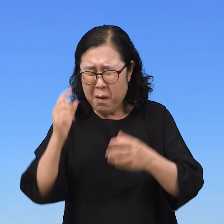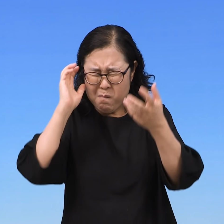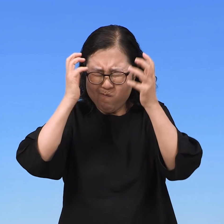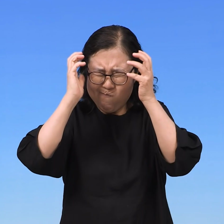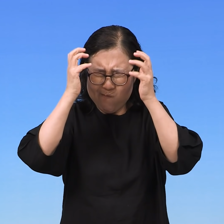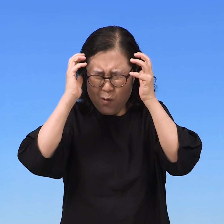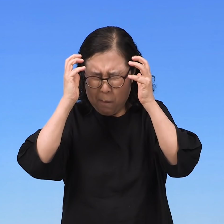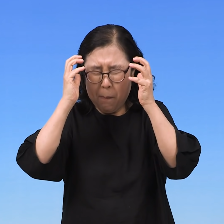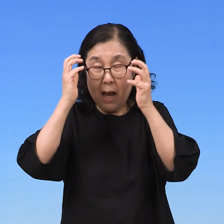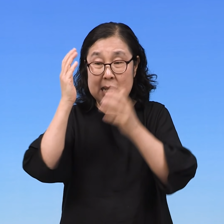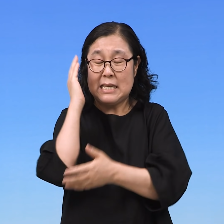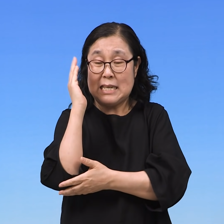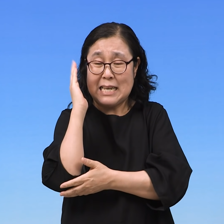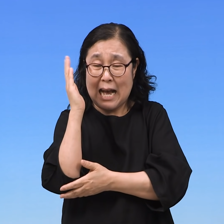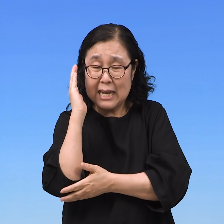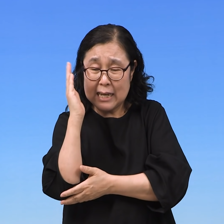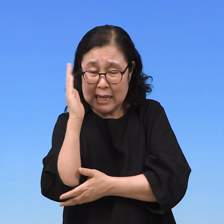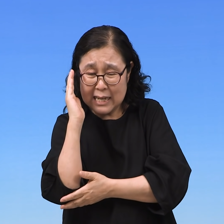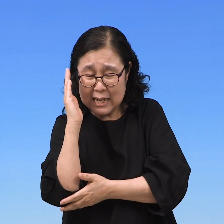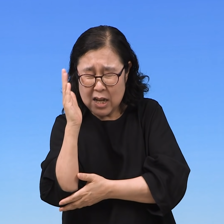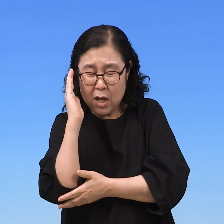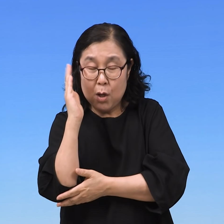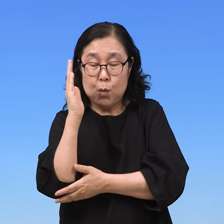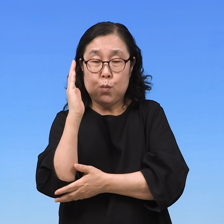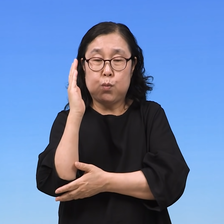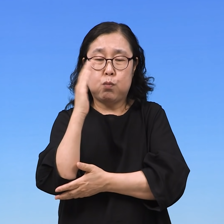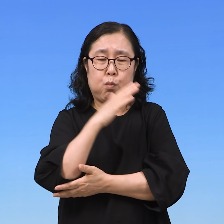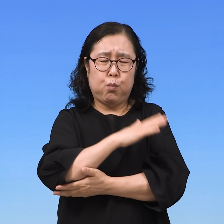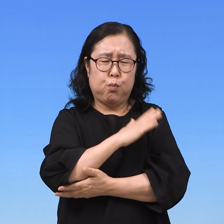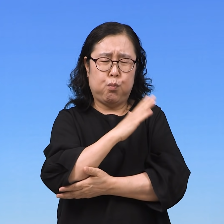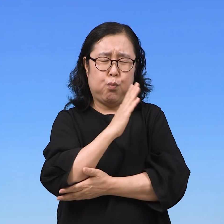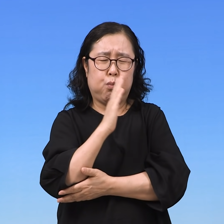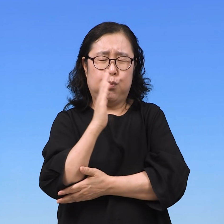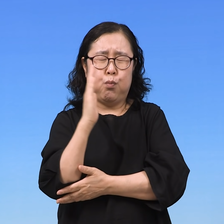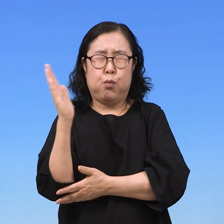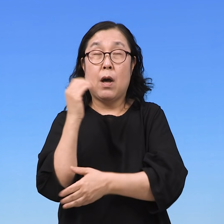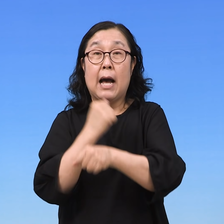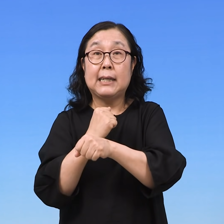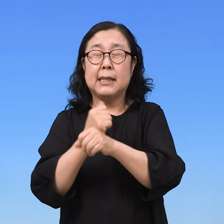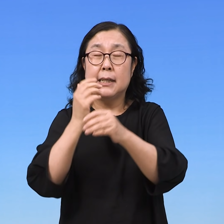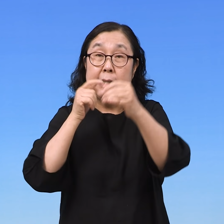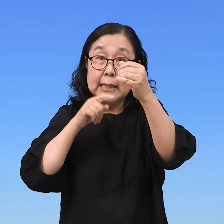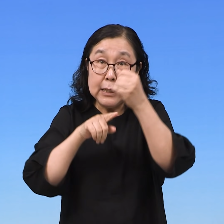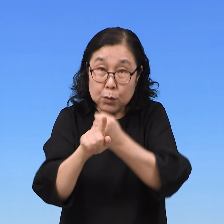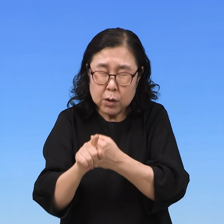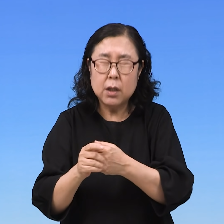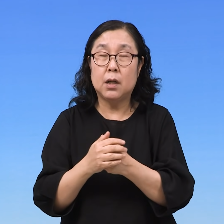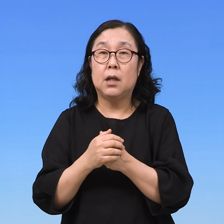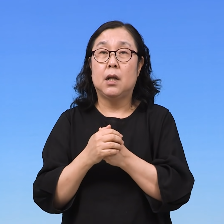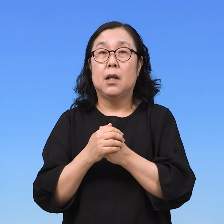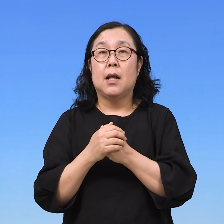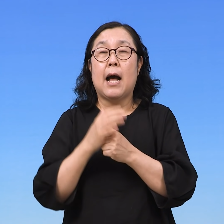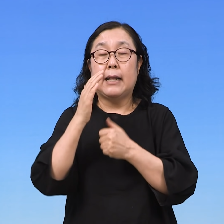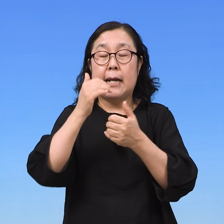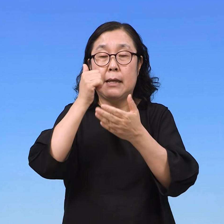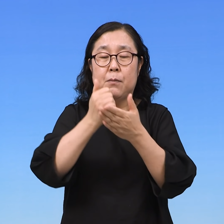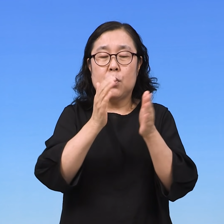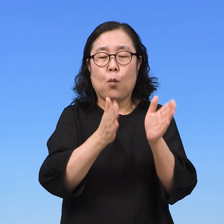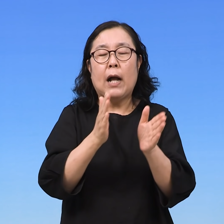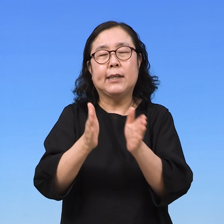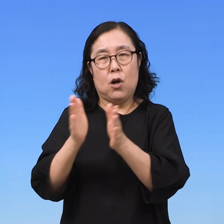이유는요, 우리 하나님은 과정적이고 지향적인 존재로 우리를 보신다는 거예요. 그래서 우리 하나님의 이런 관점으로